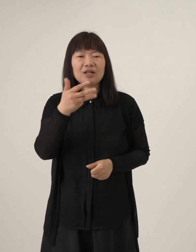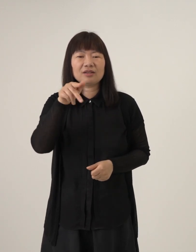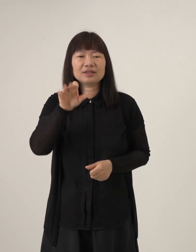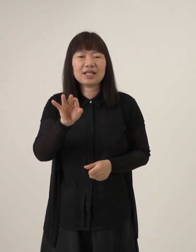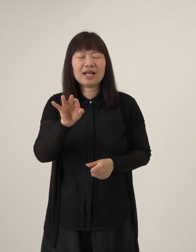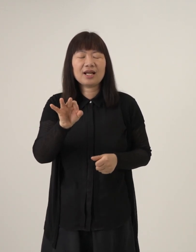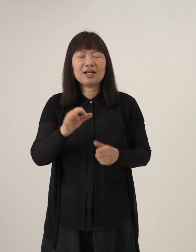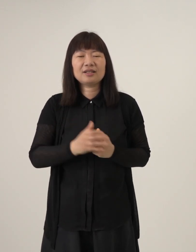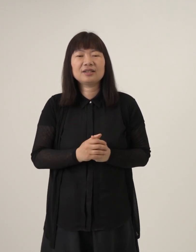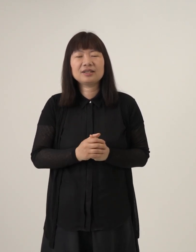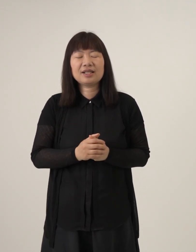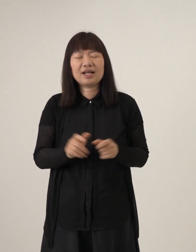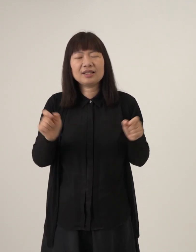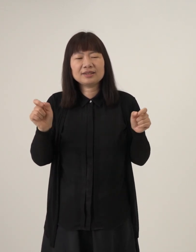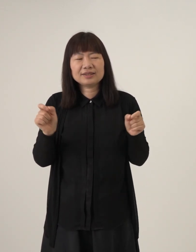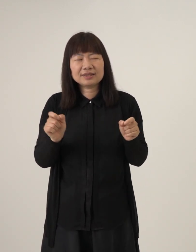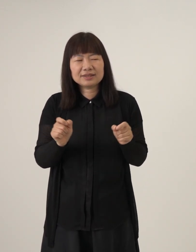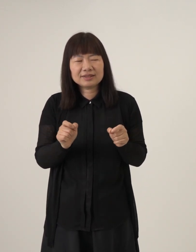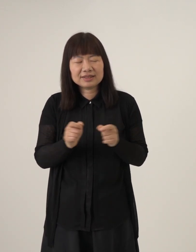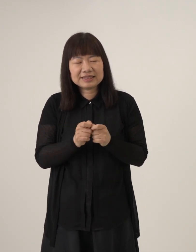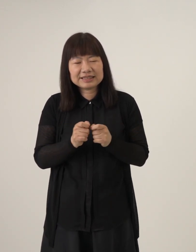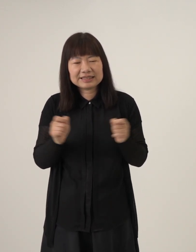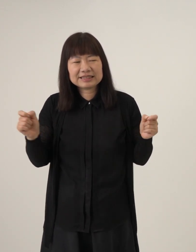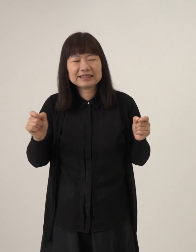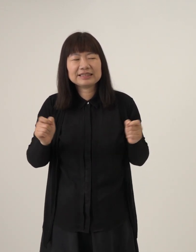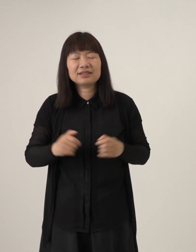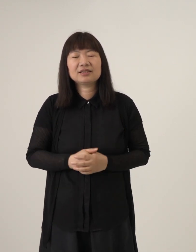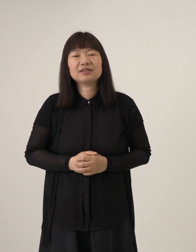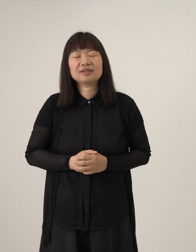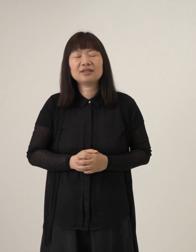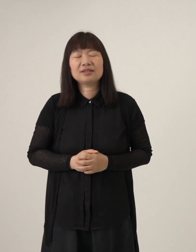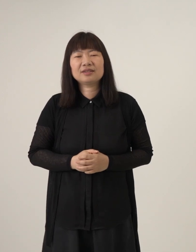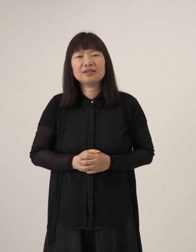28장에 걸친 이 짧지 않은 긴